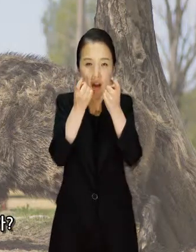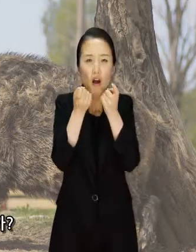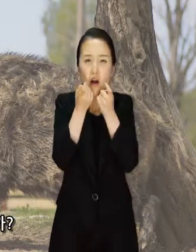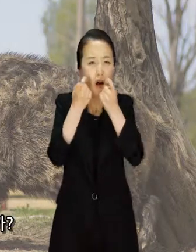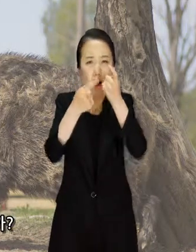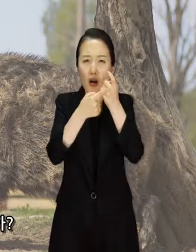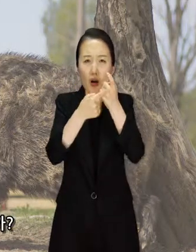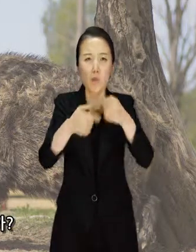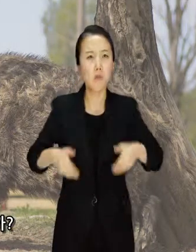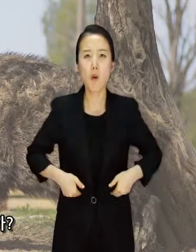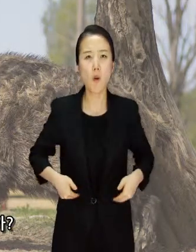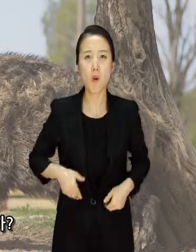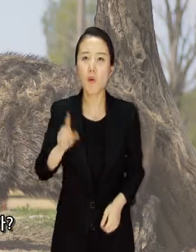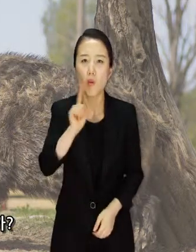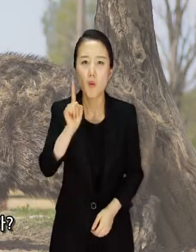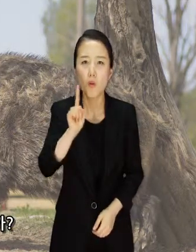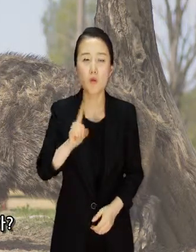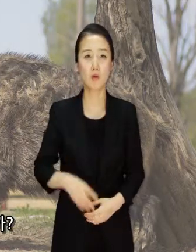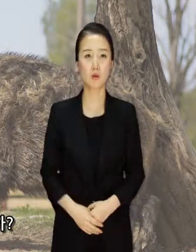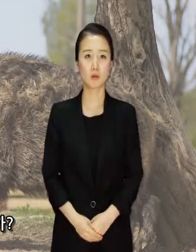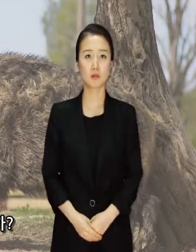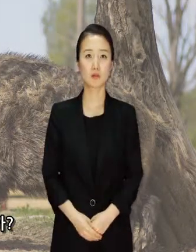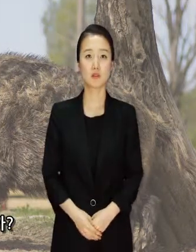멧돼지는 엄니로 무엇을 할까?